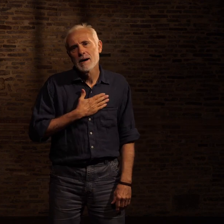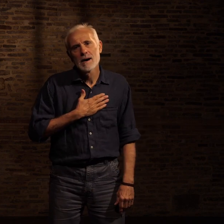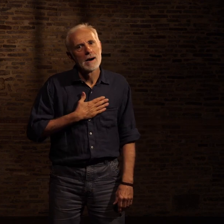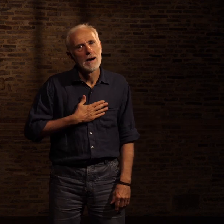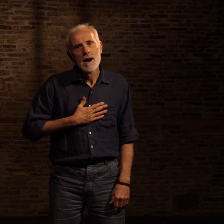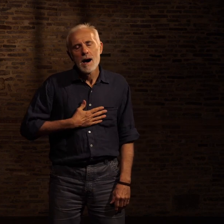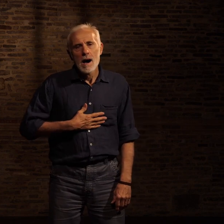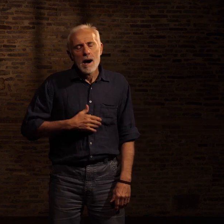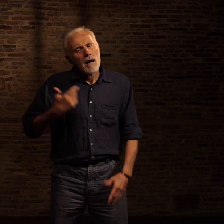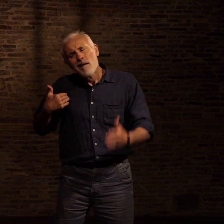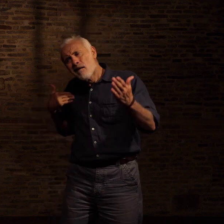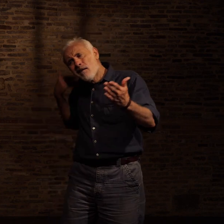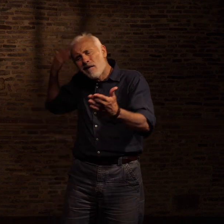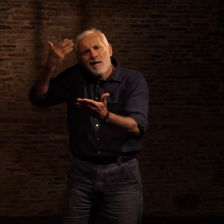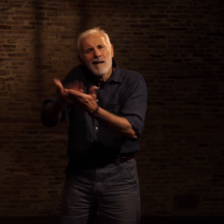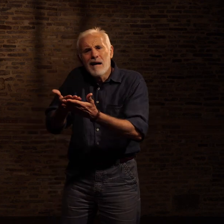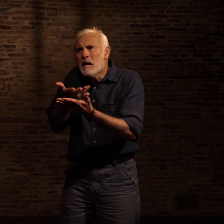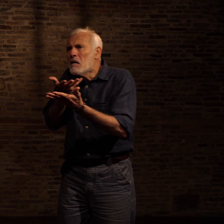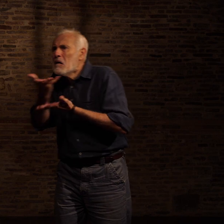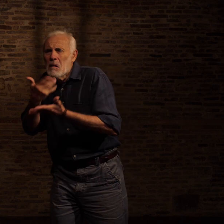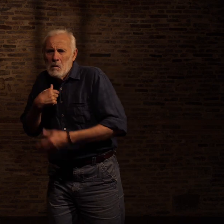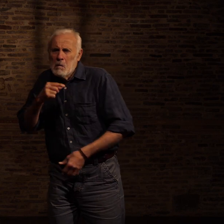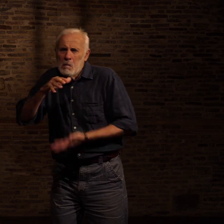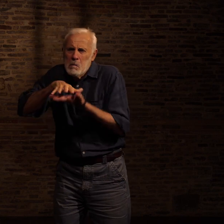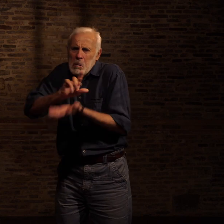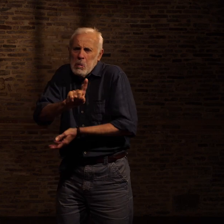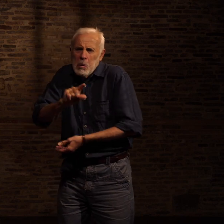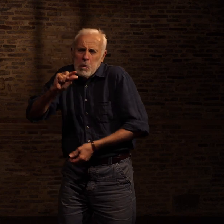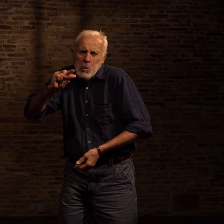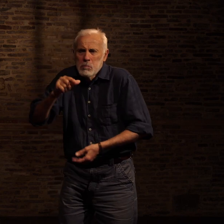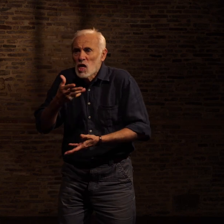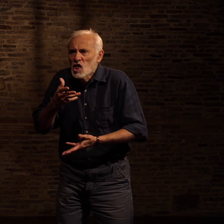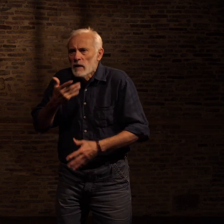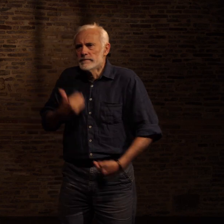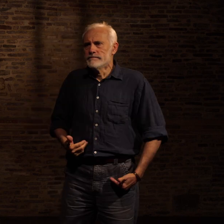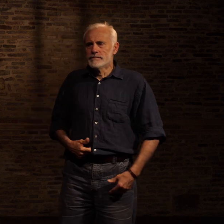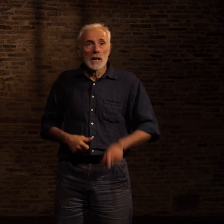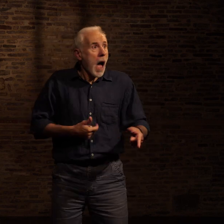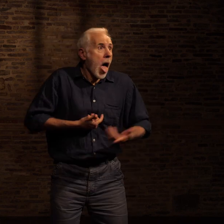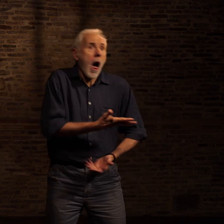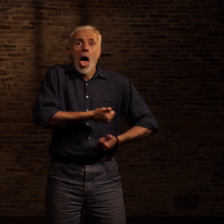suis sûr d'avoir plus parler durant ces quelques heures qu'à aucun autre moment de ma vie